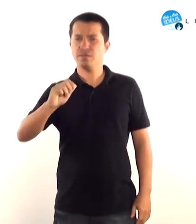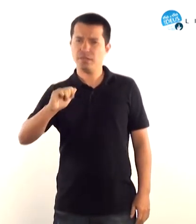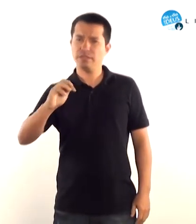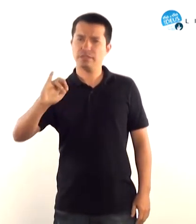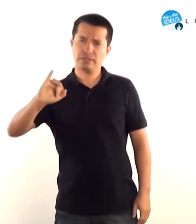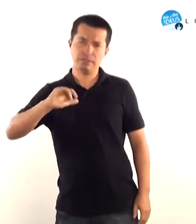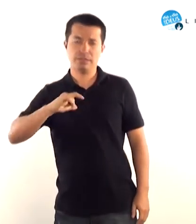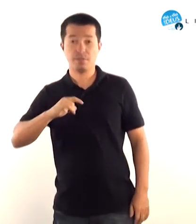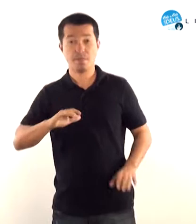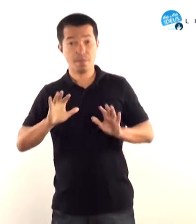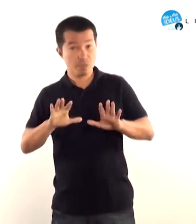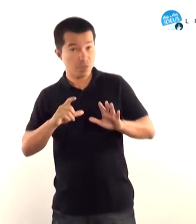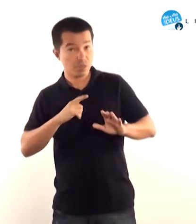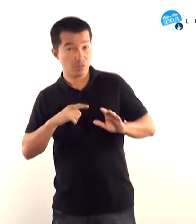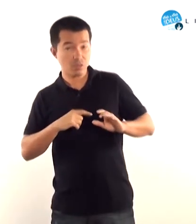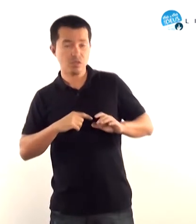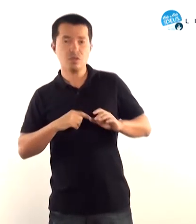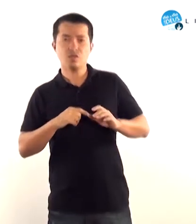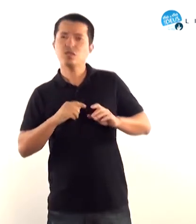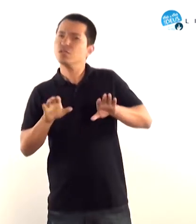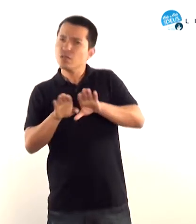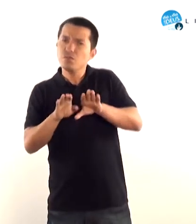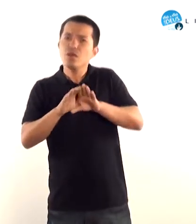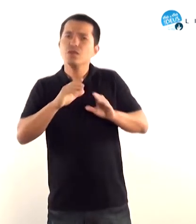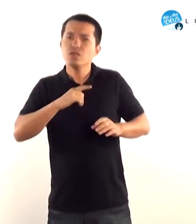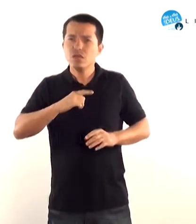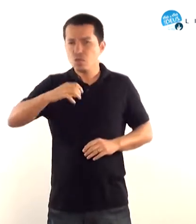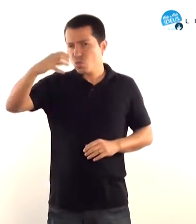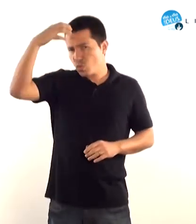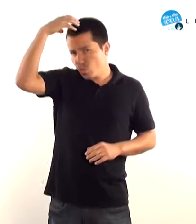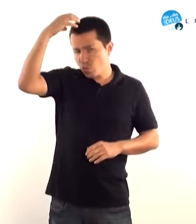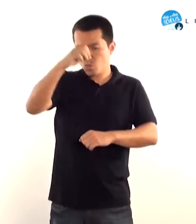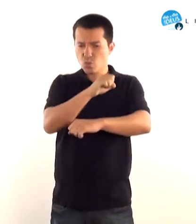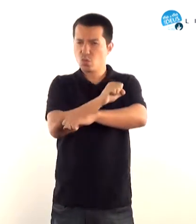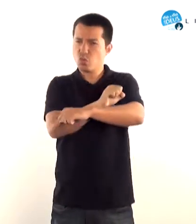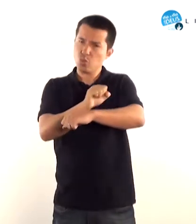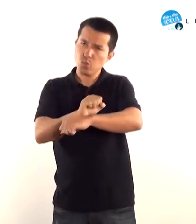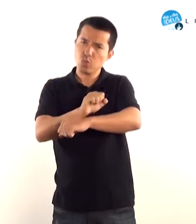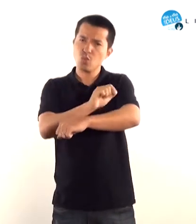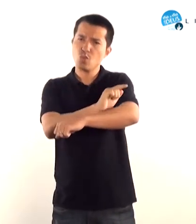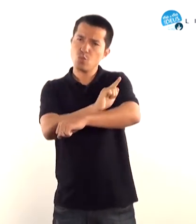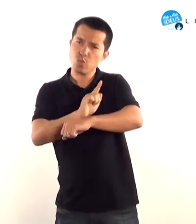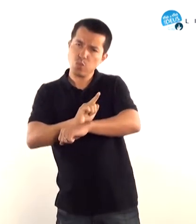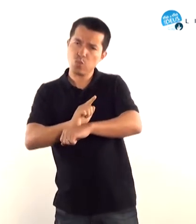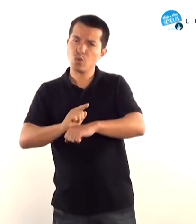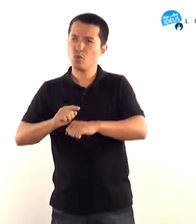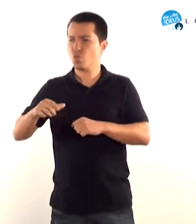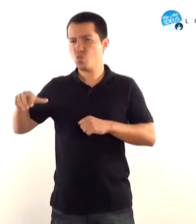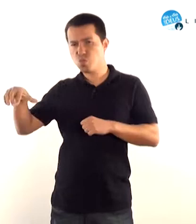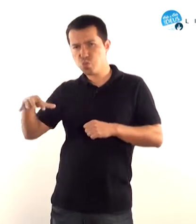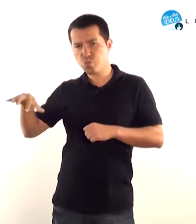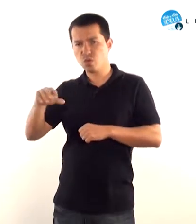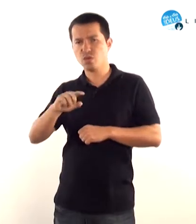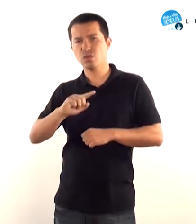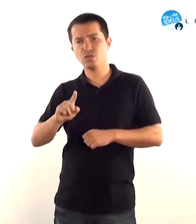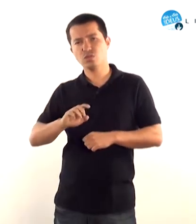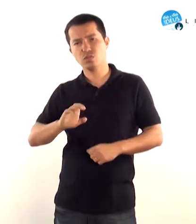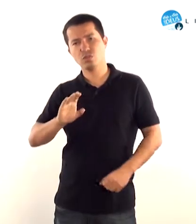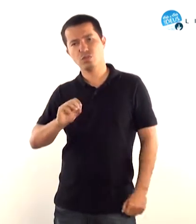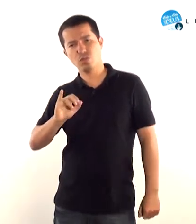que viviam em Azazão Tamar. E então os reis de Sodoma, de Gomorra, de Admá, de